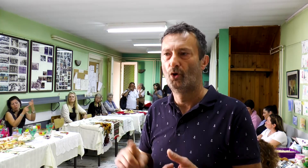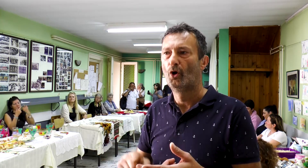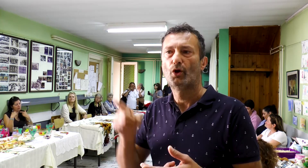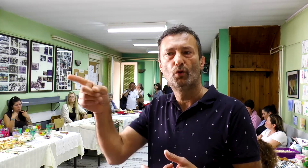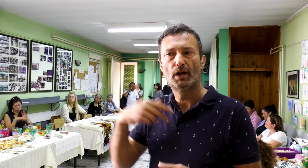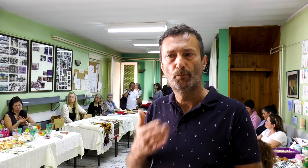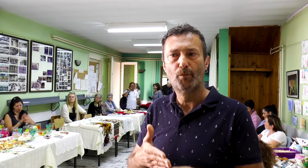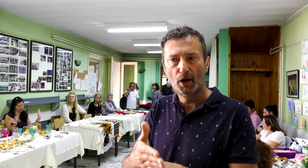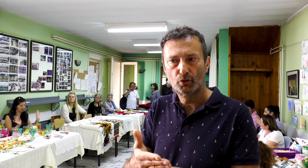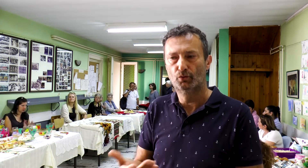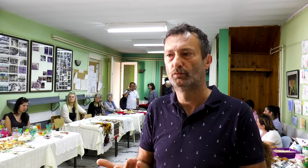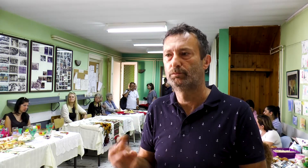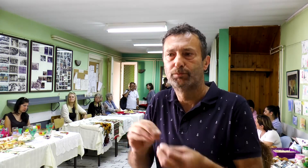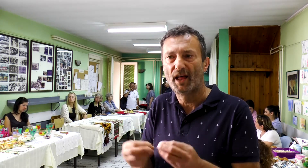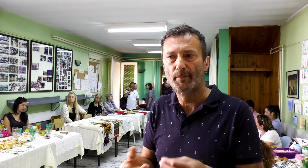u